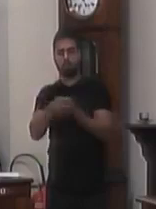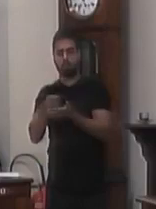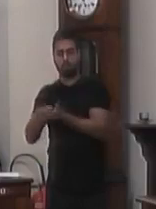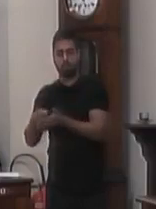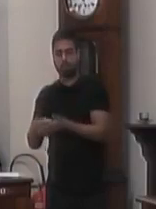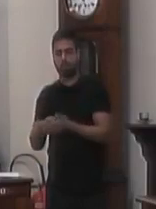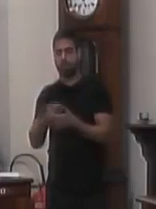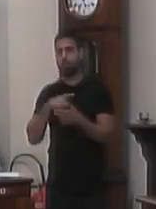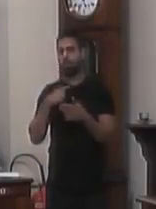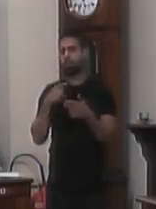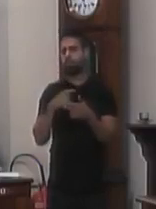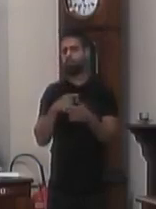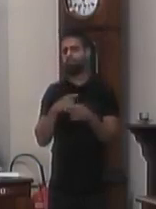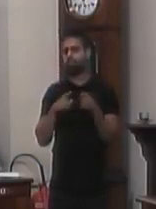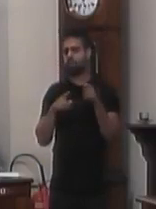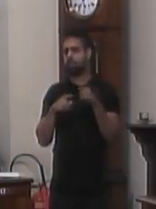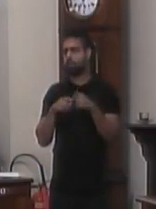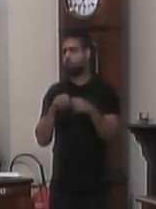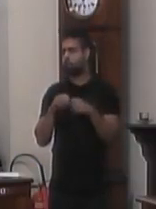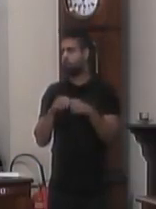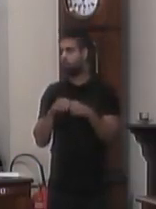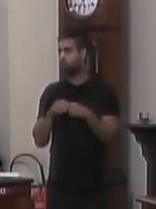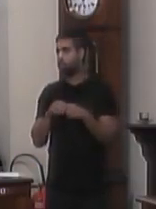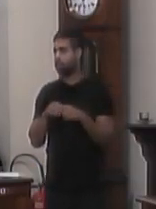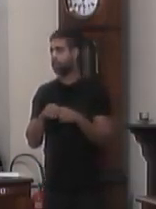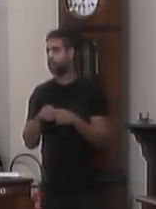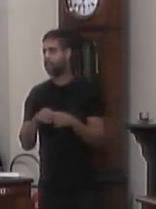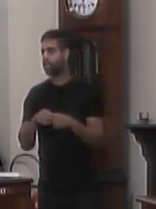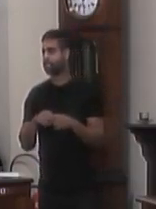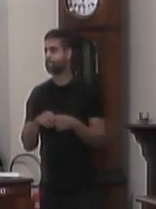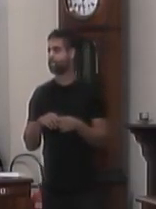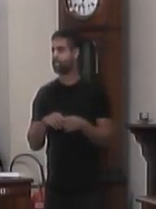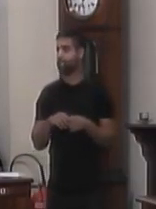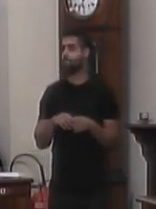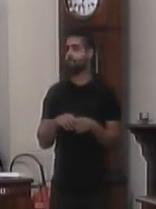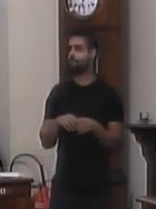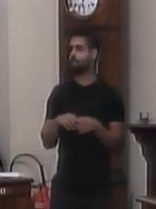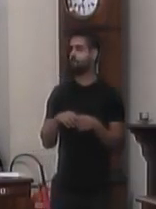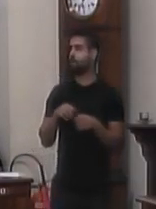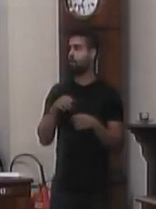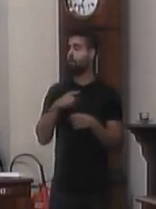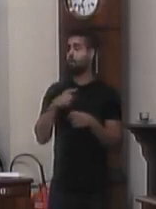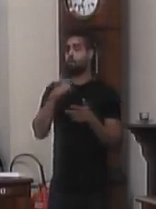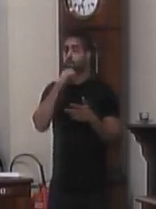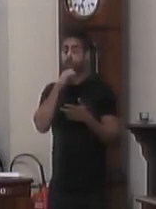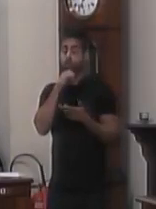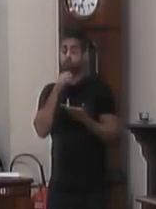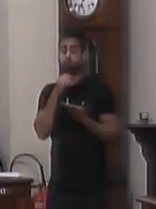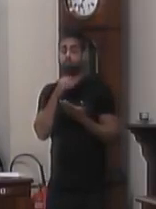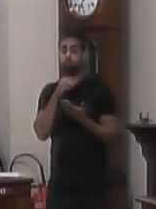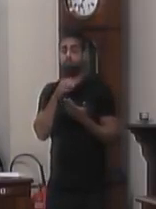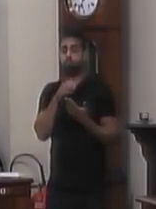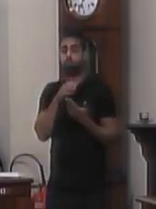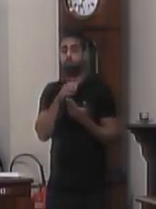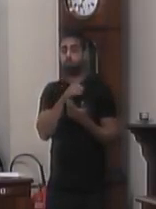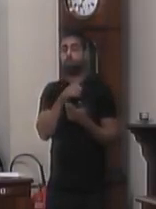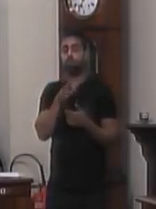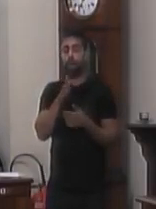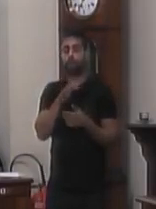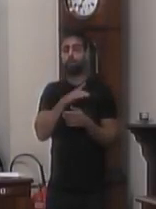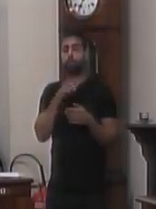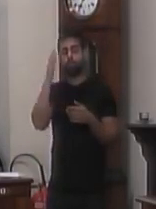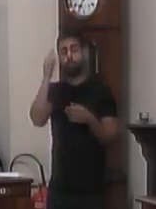que flui no mês inteiro, você vive uma expectativa de recursos que não é definido, mas a despesa é